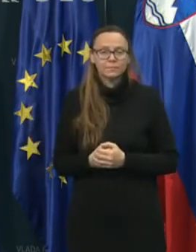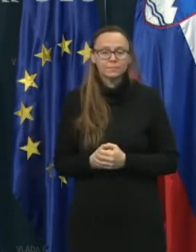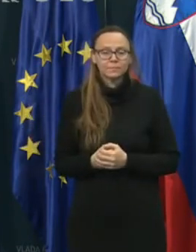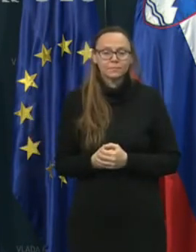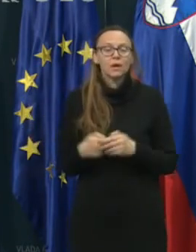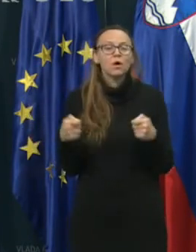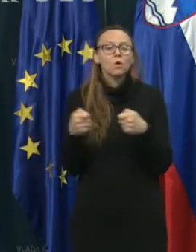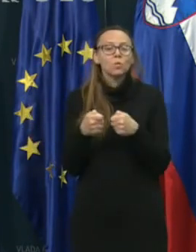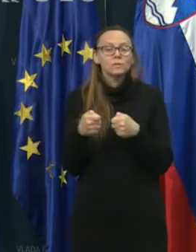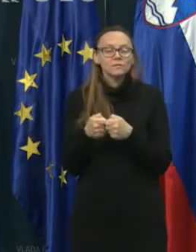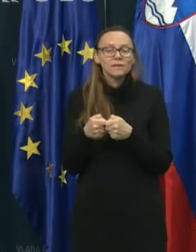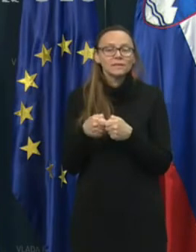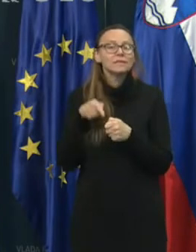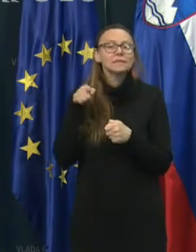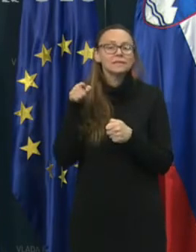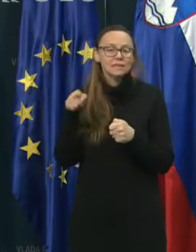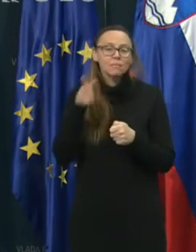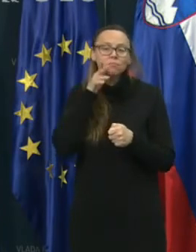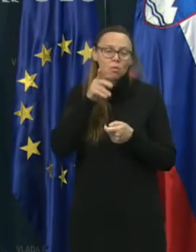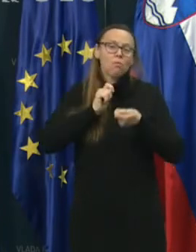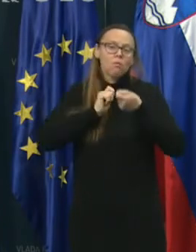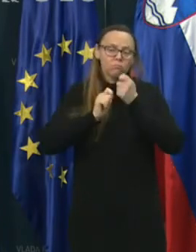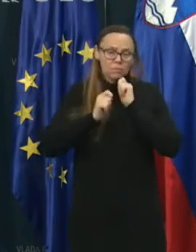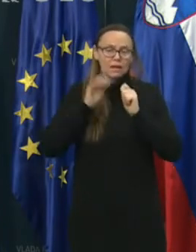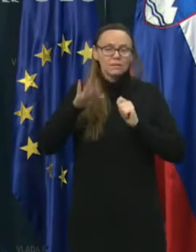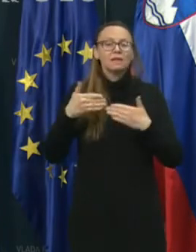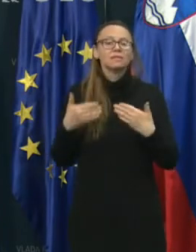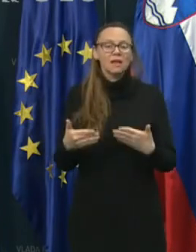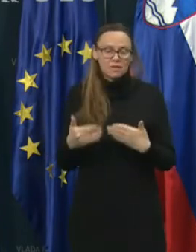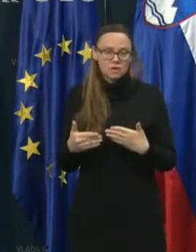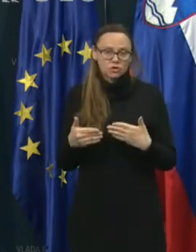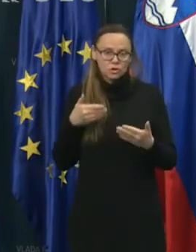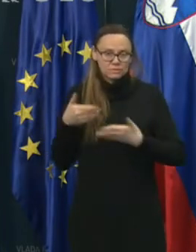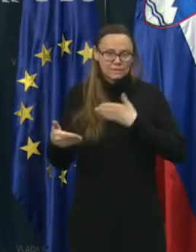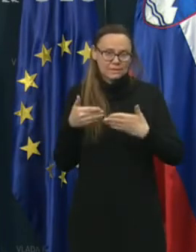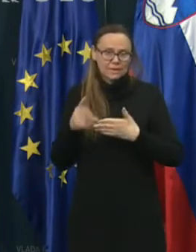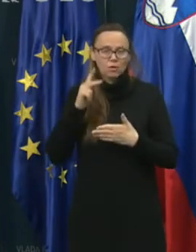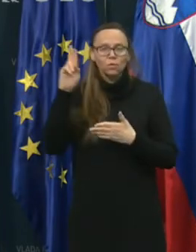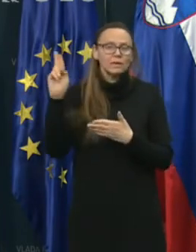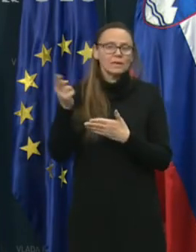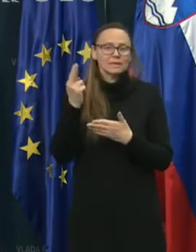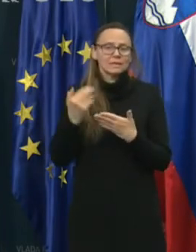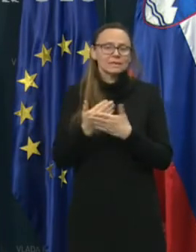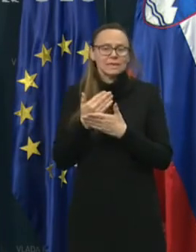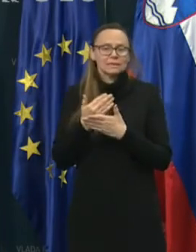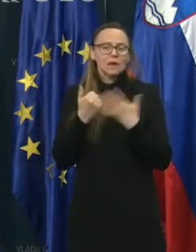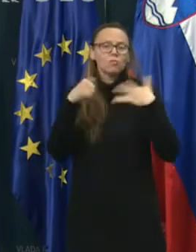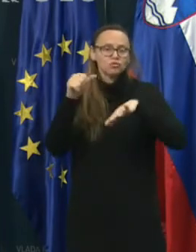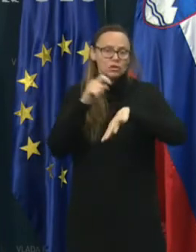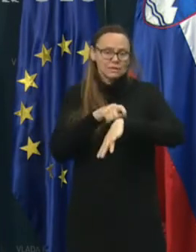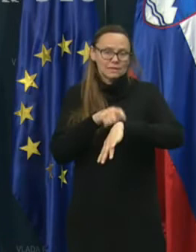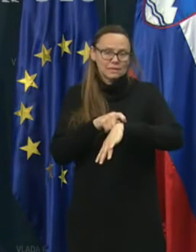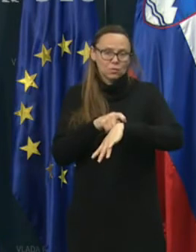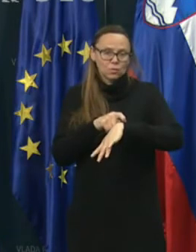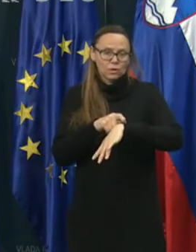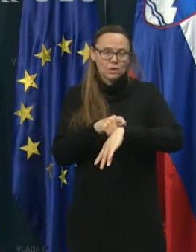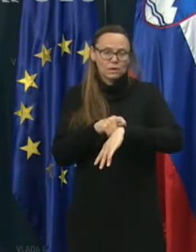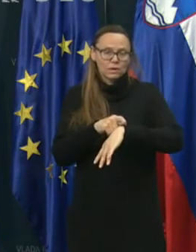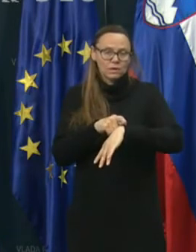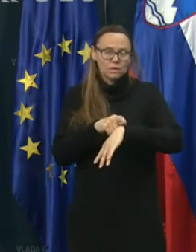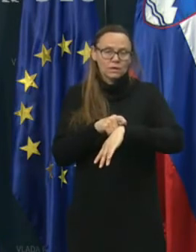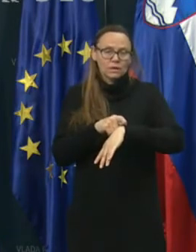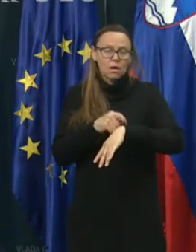V zvezi s tem se bomo pogovarjali na današnjem sestanku, ki je sklican za ob 16. uri, tako